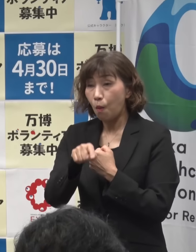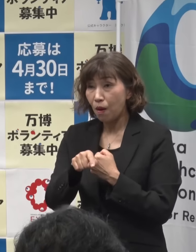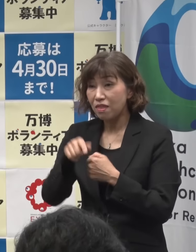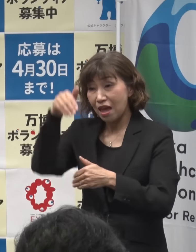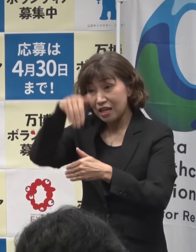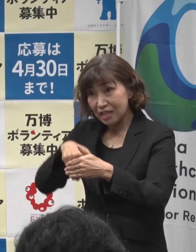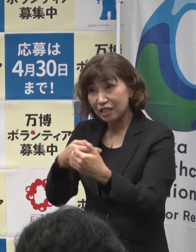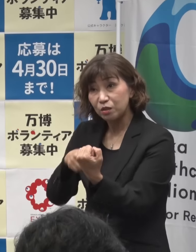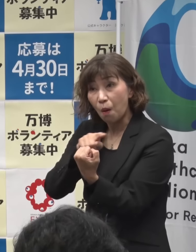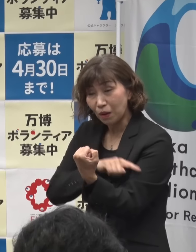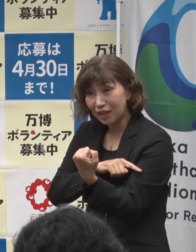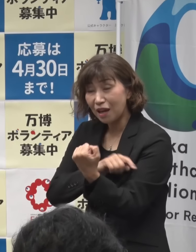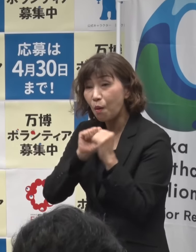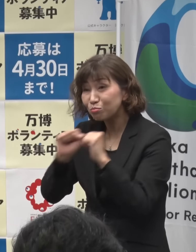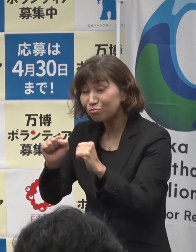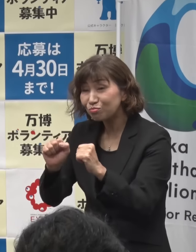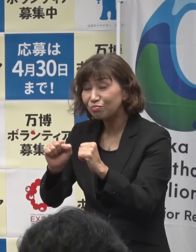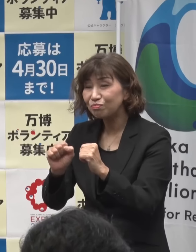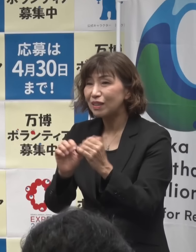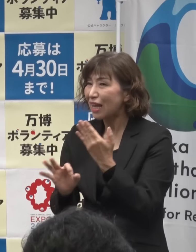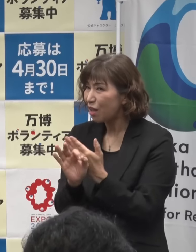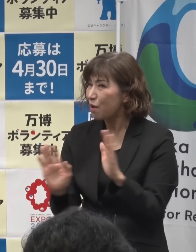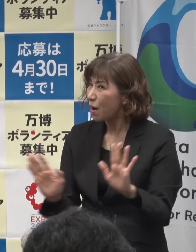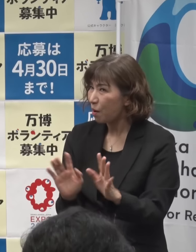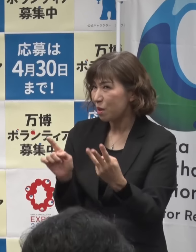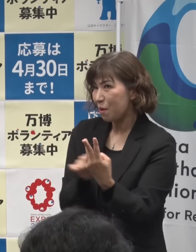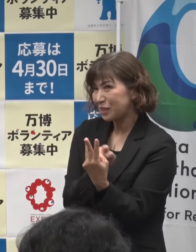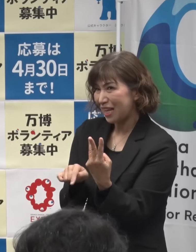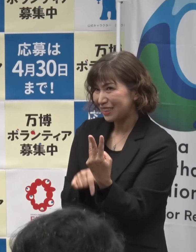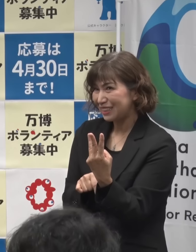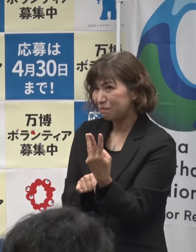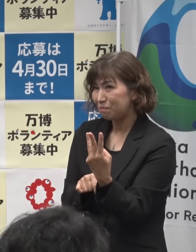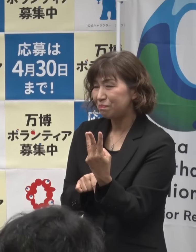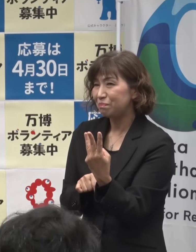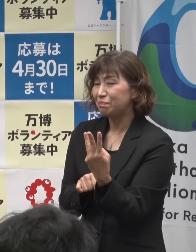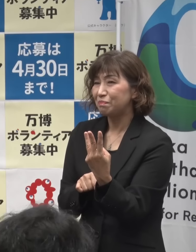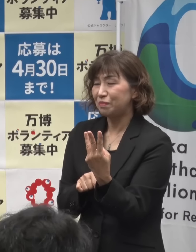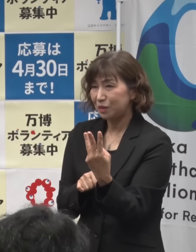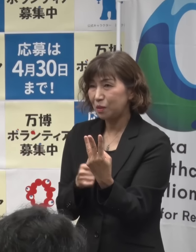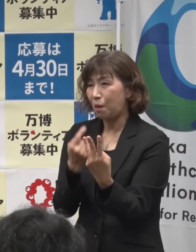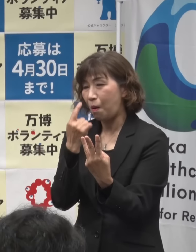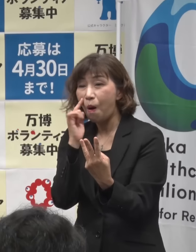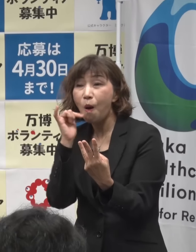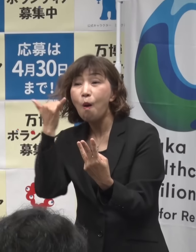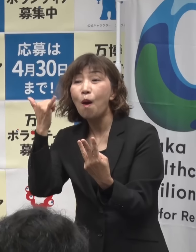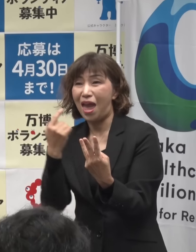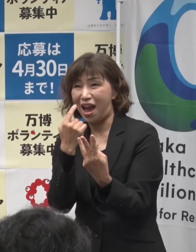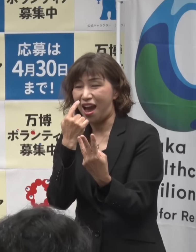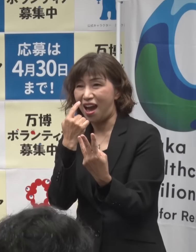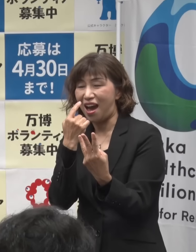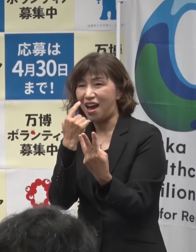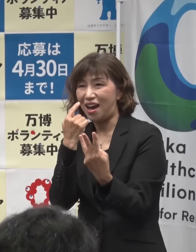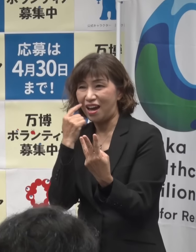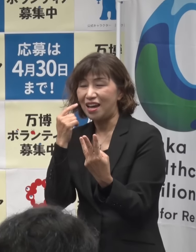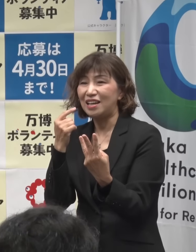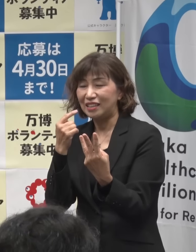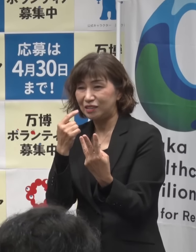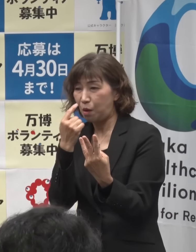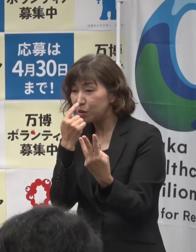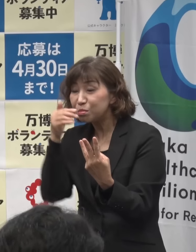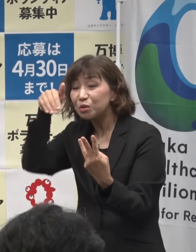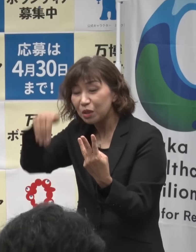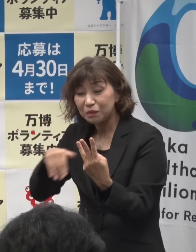をすると。だから子どもが3人いれば自分の例えば1票、まあ、僕でいくと子ども3人だから僕は4票